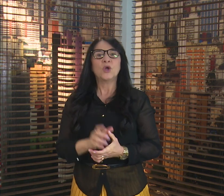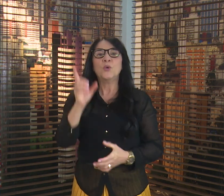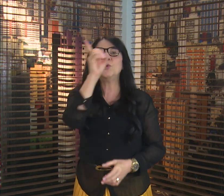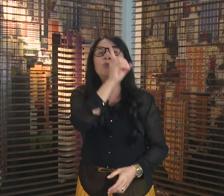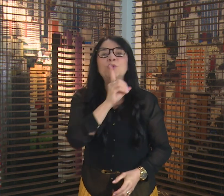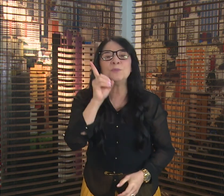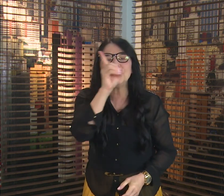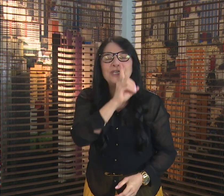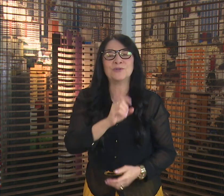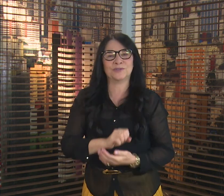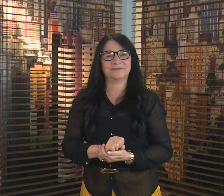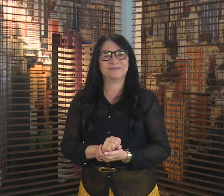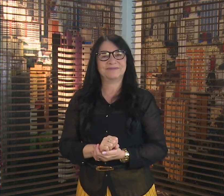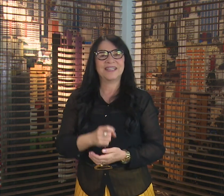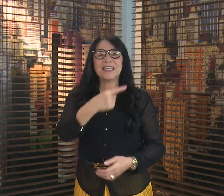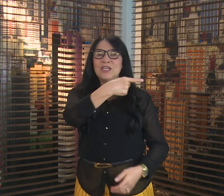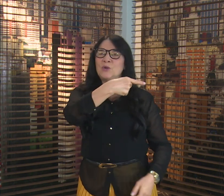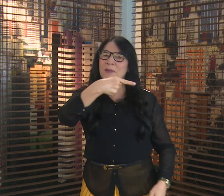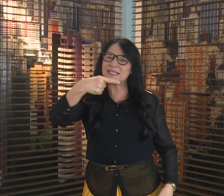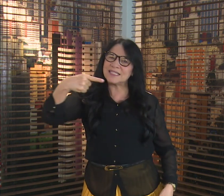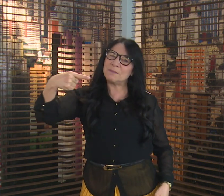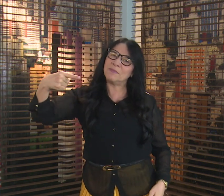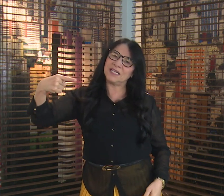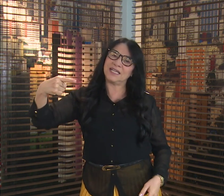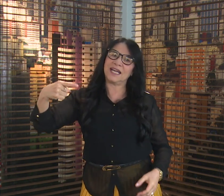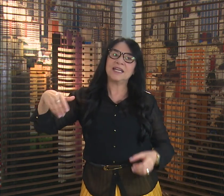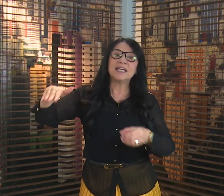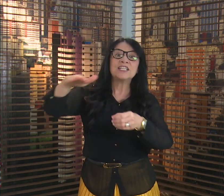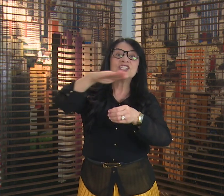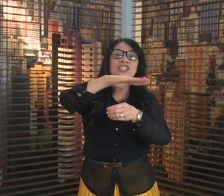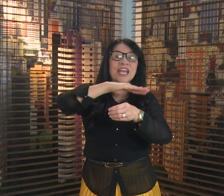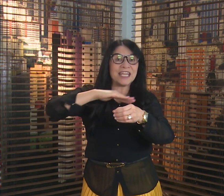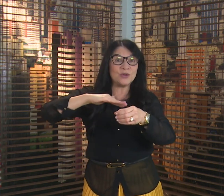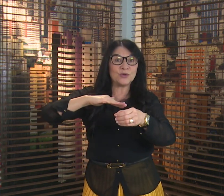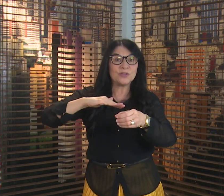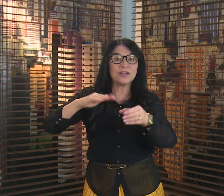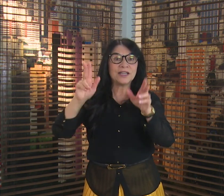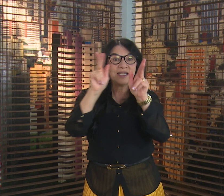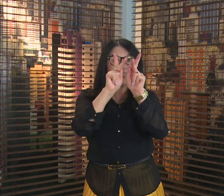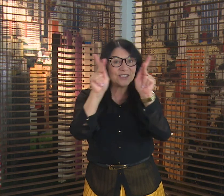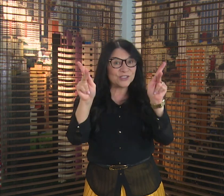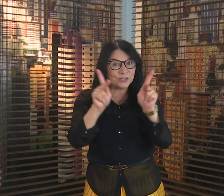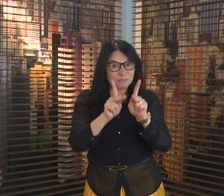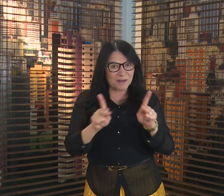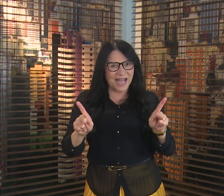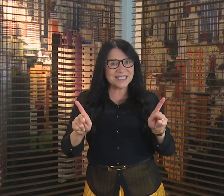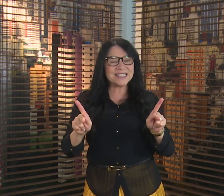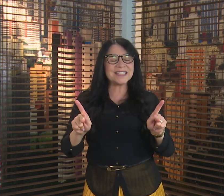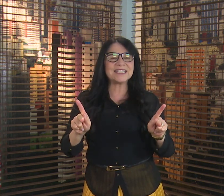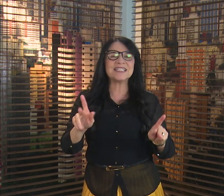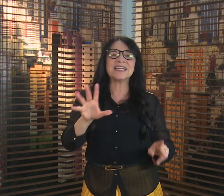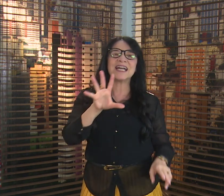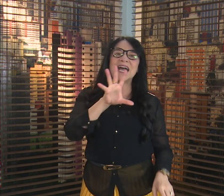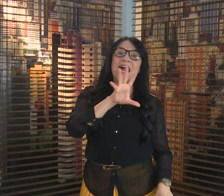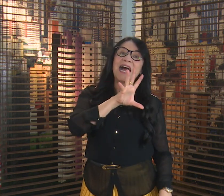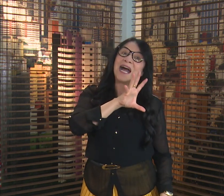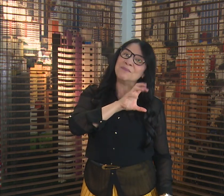um domingo e uma semana cheio de paz,